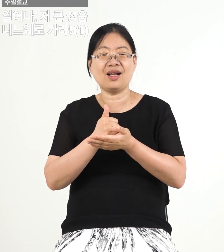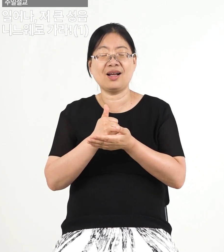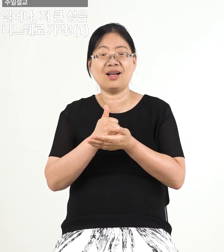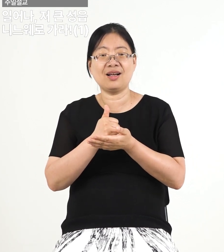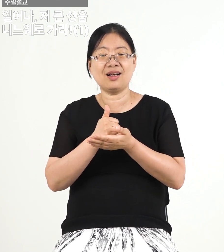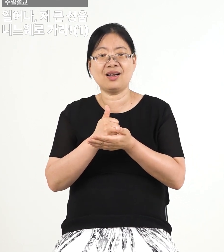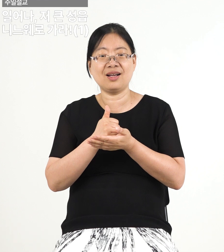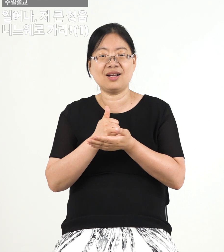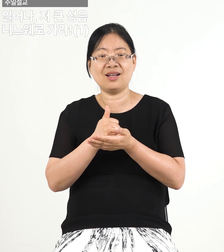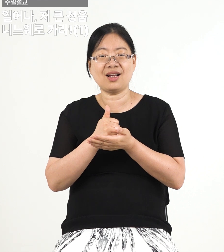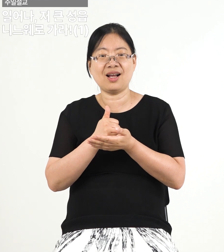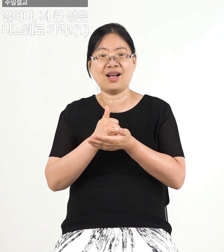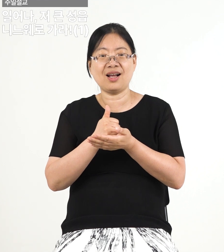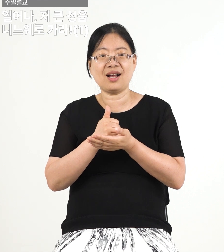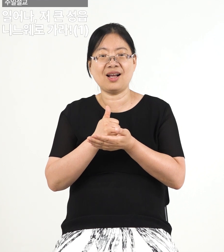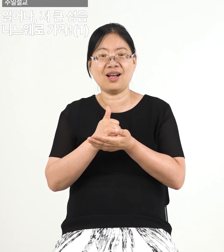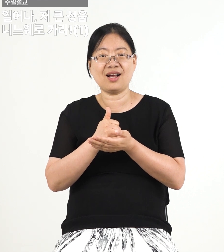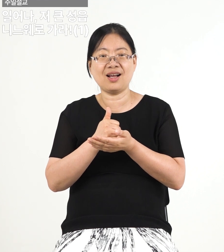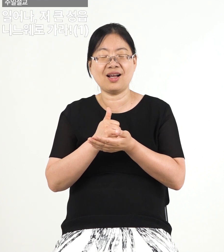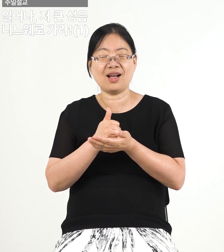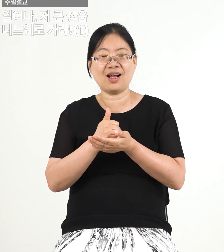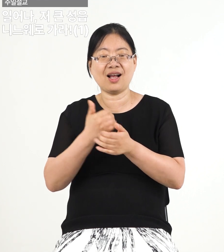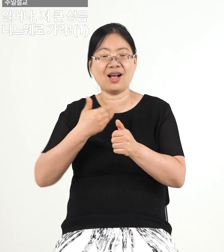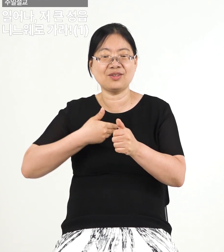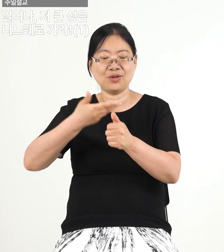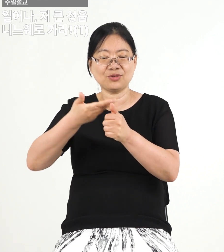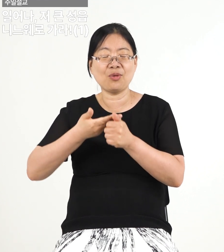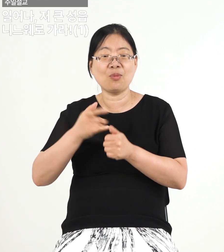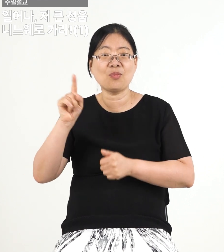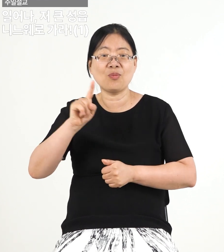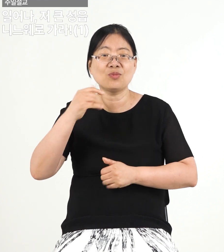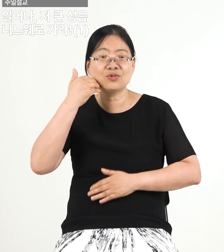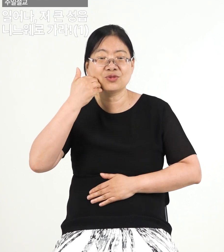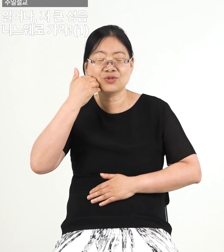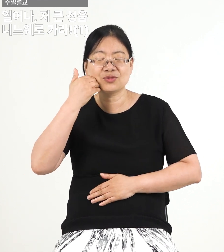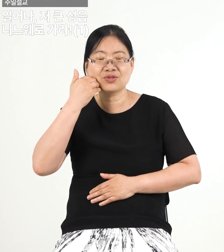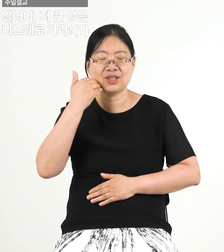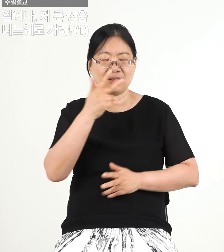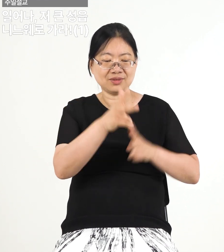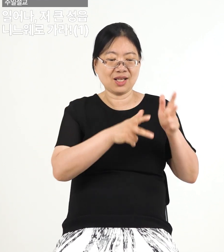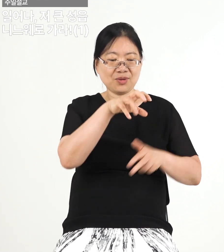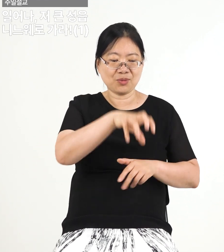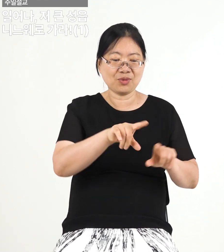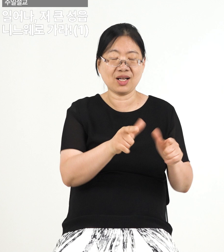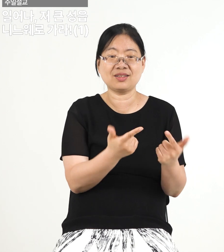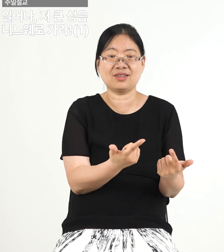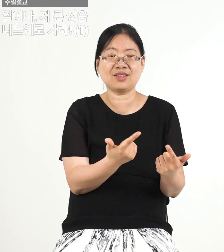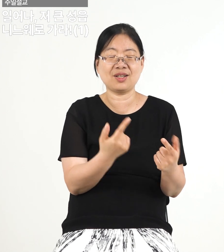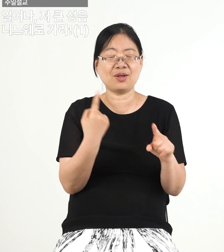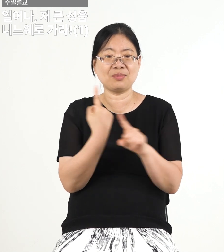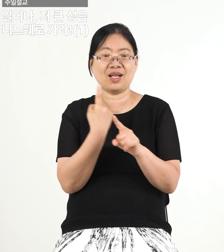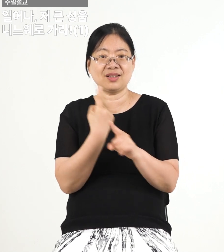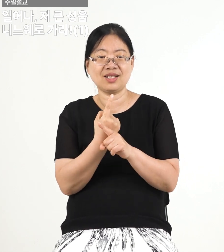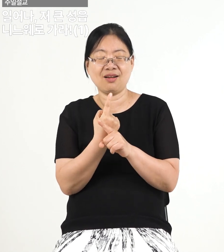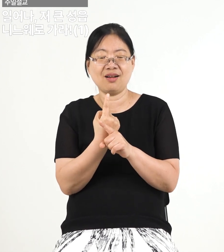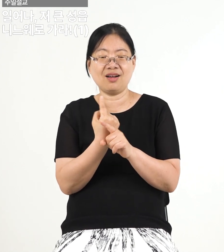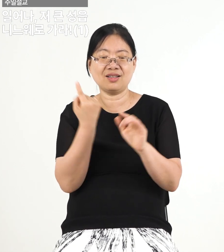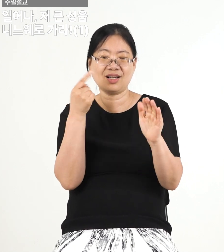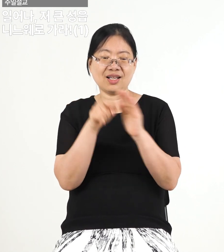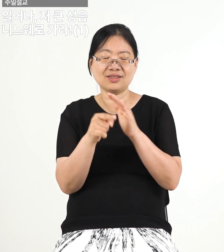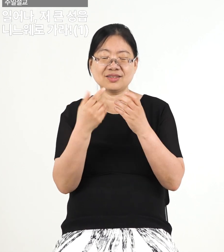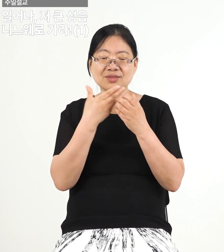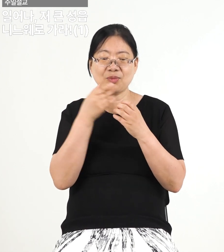하면 내 비즈니스 현장도 아니고 우리가 매년 바른 선교지가